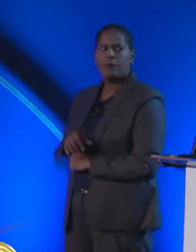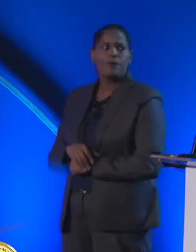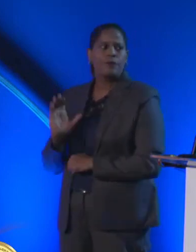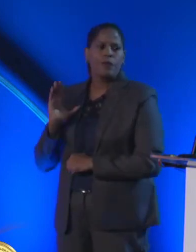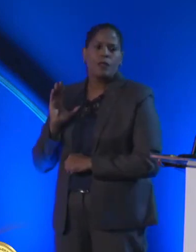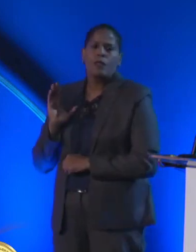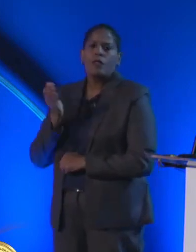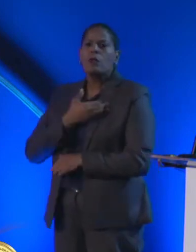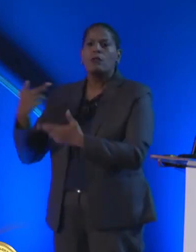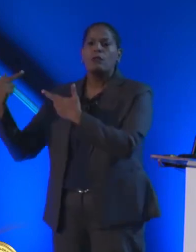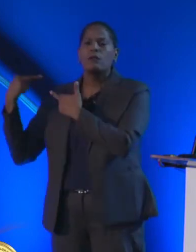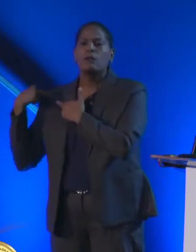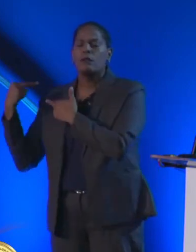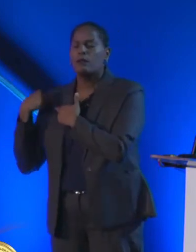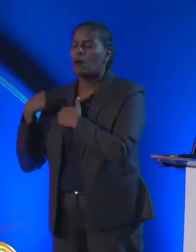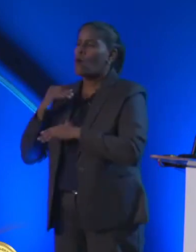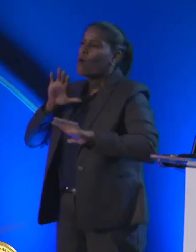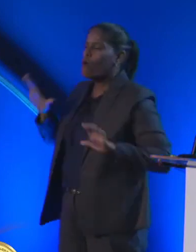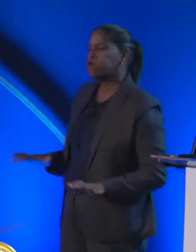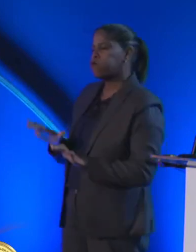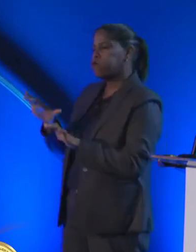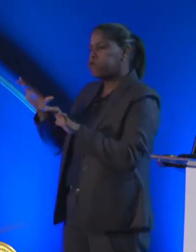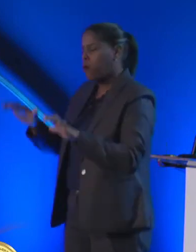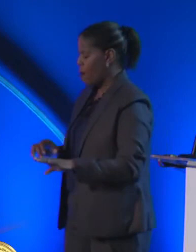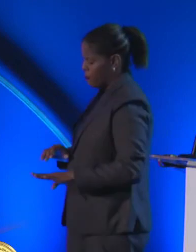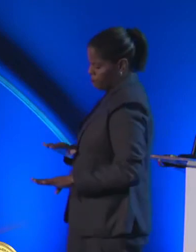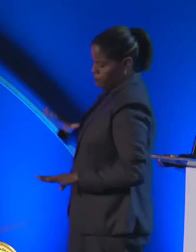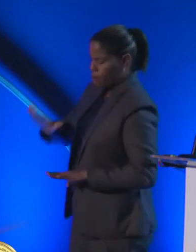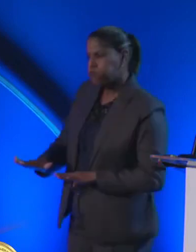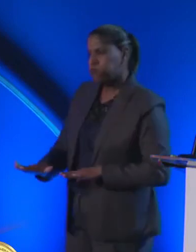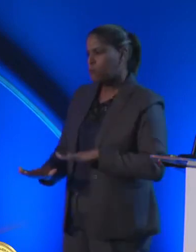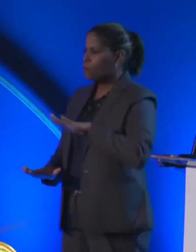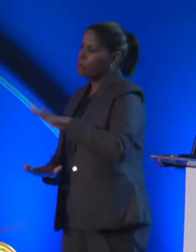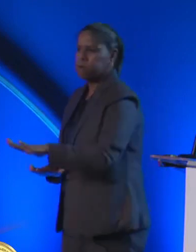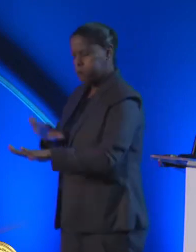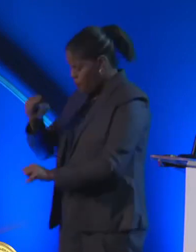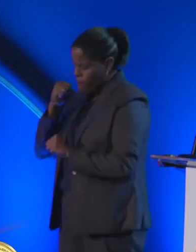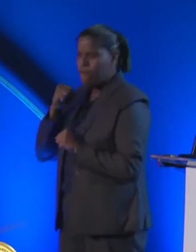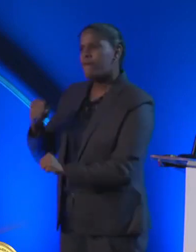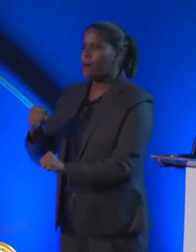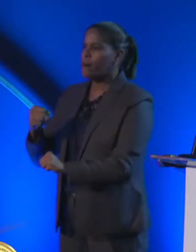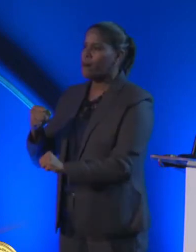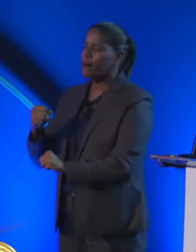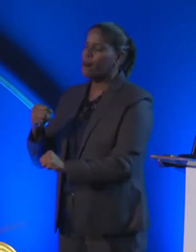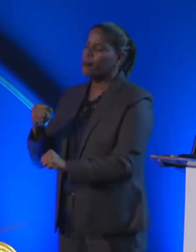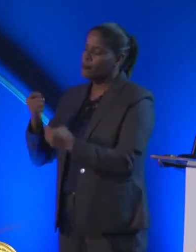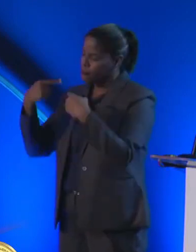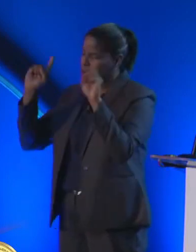deber seguir caminando con pasos cada vez más firme para